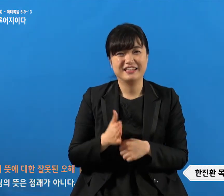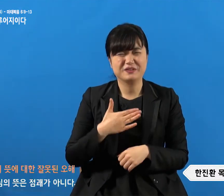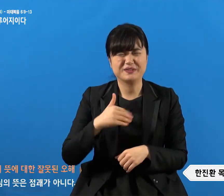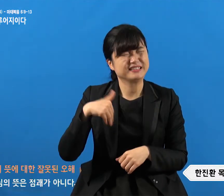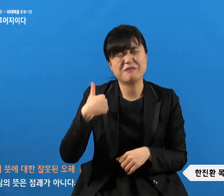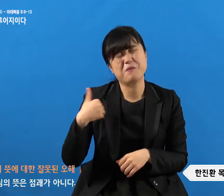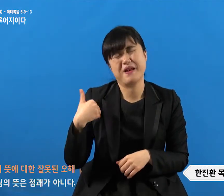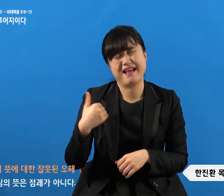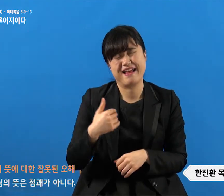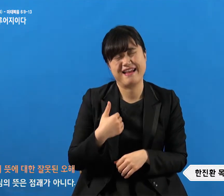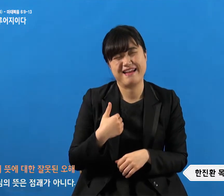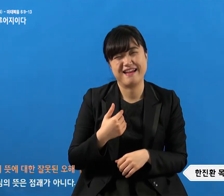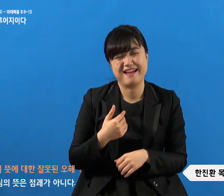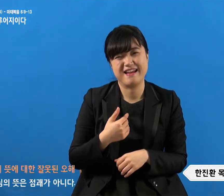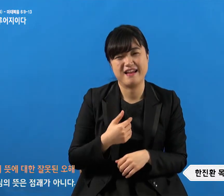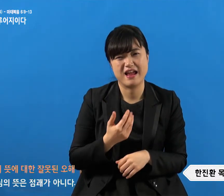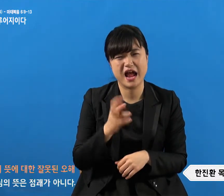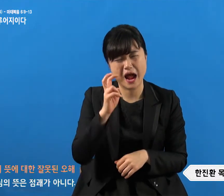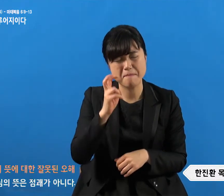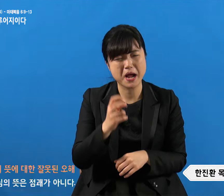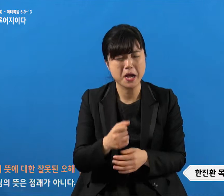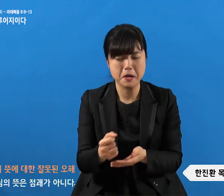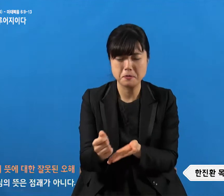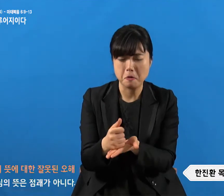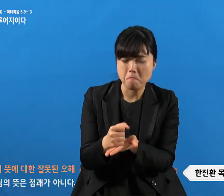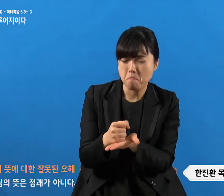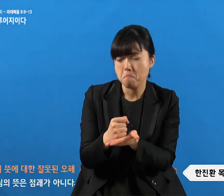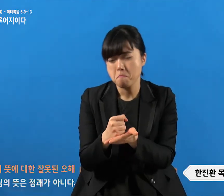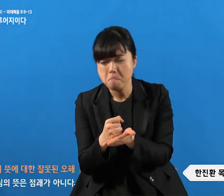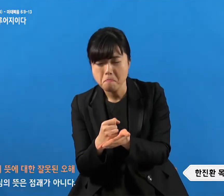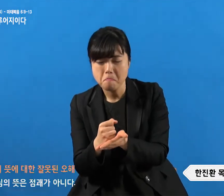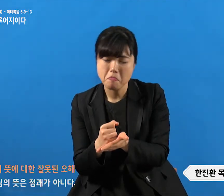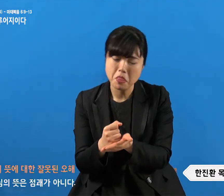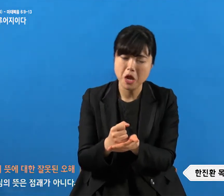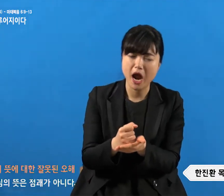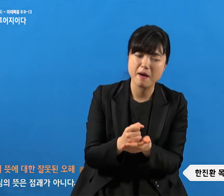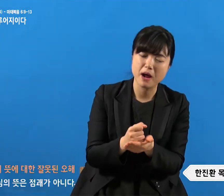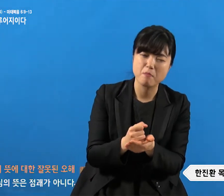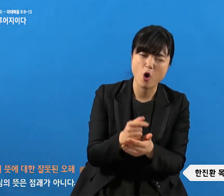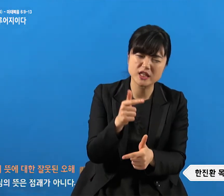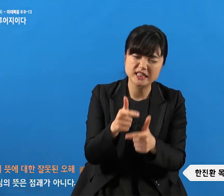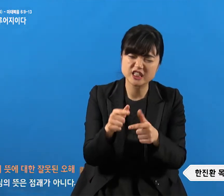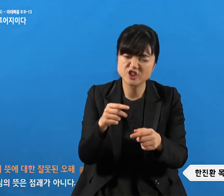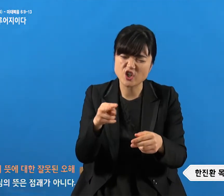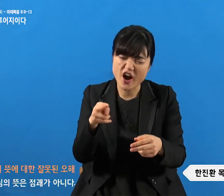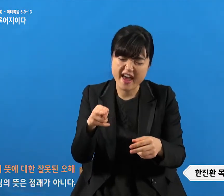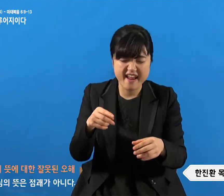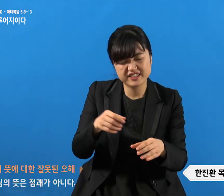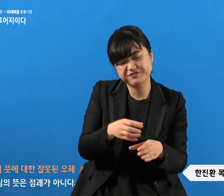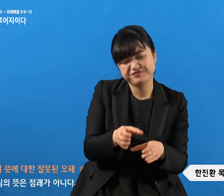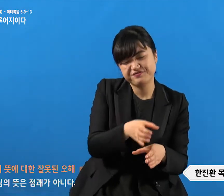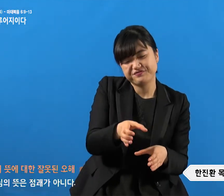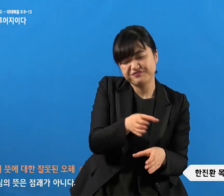저도 잘 모르지만은 아마 이렇게 하겠지요. 뭐 점괘를 여러 개 어디 통에 넣어놓고 막 흔들다가 확